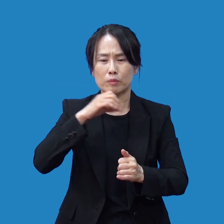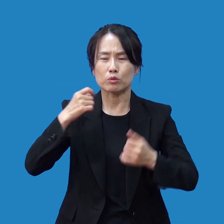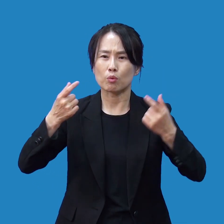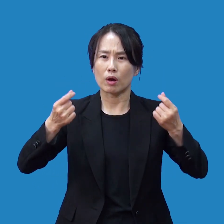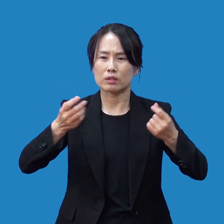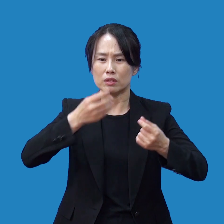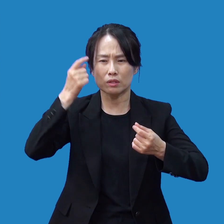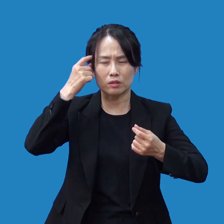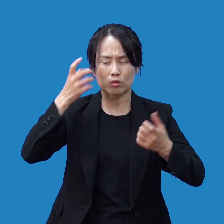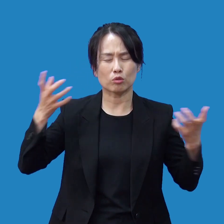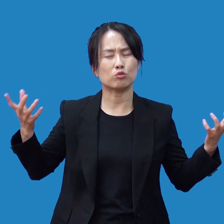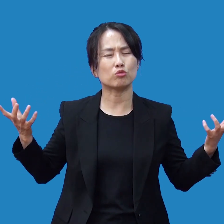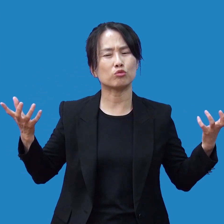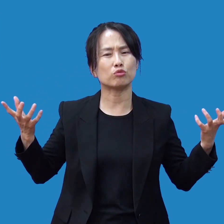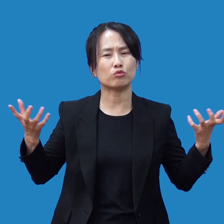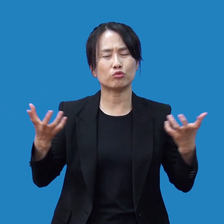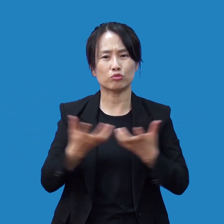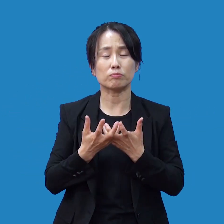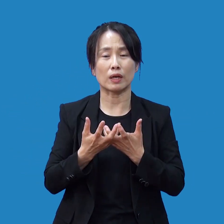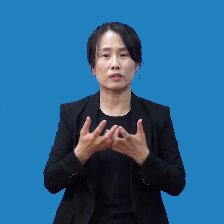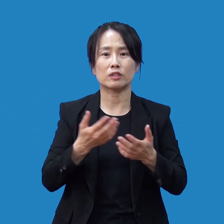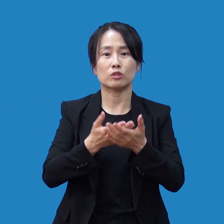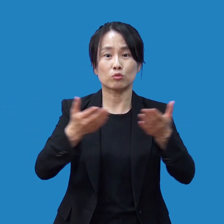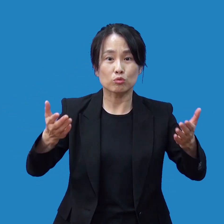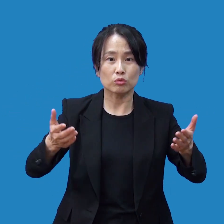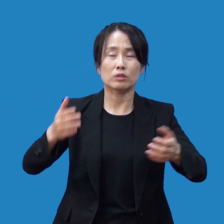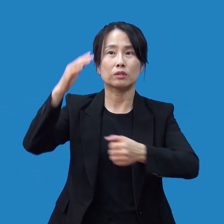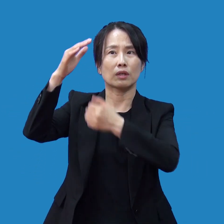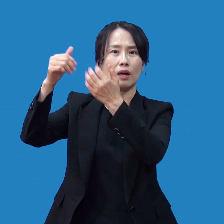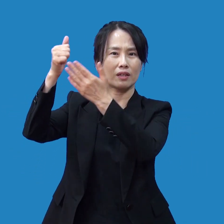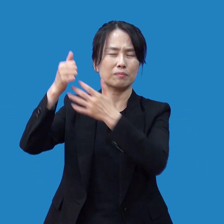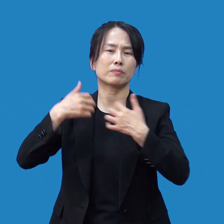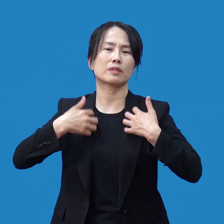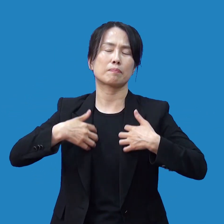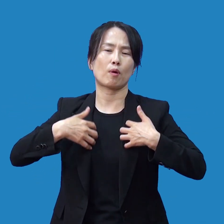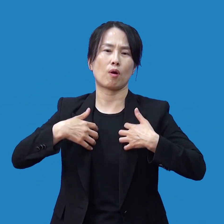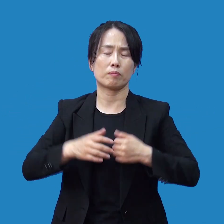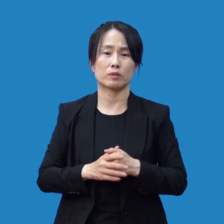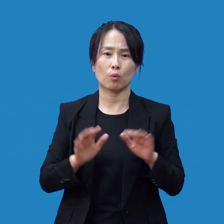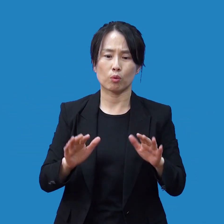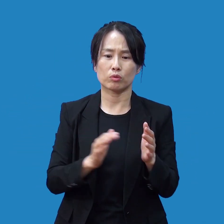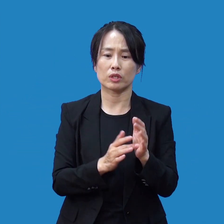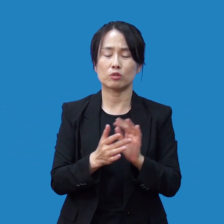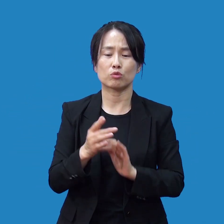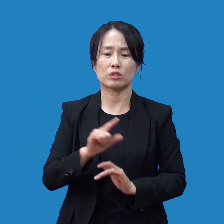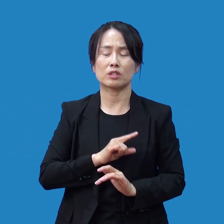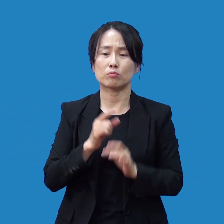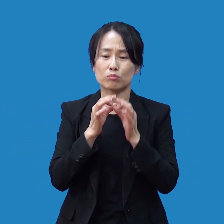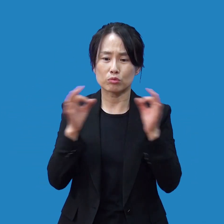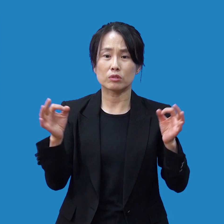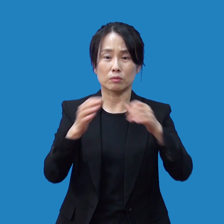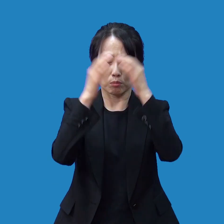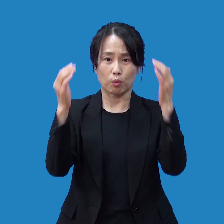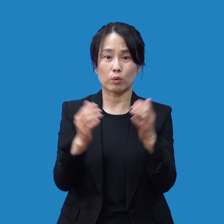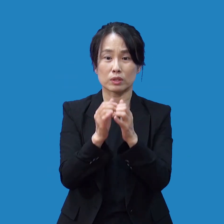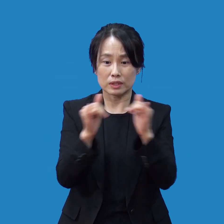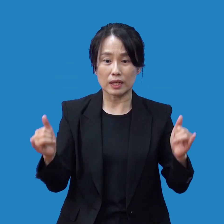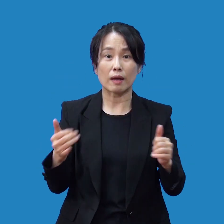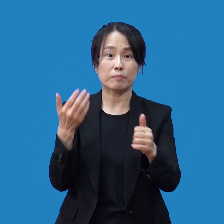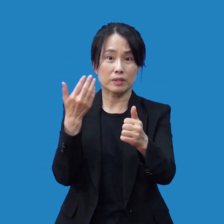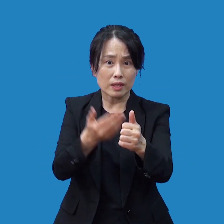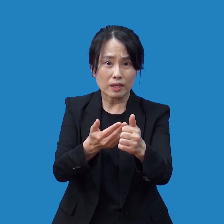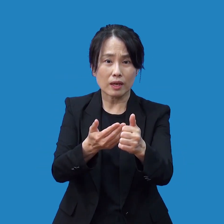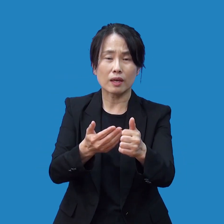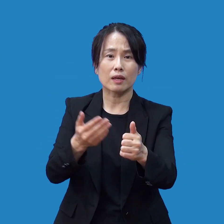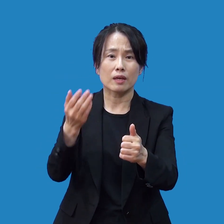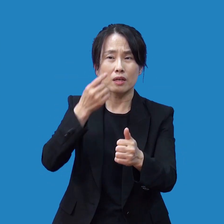은혜를 하나님은 주기를 기뻐하십니다. 오늘 또 예수님의 이름을 부르는 모든 사람들에게